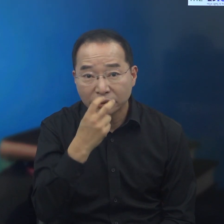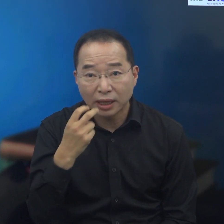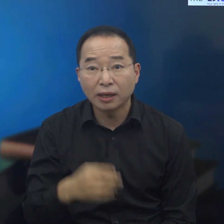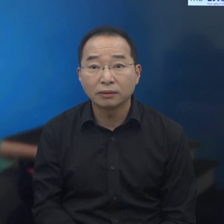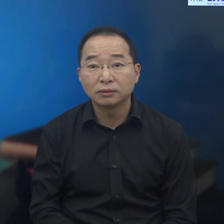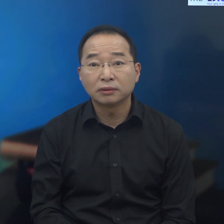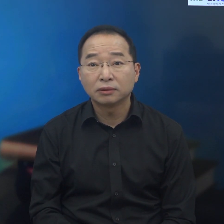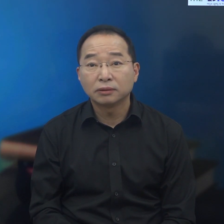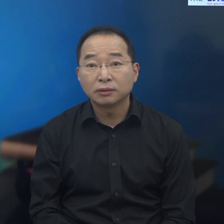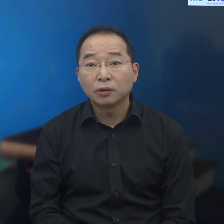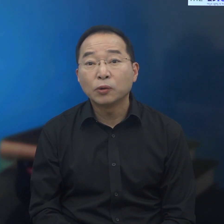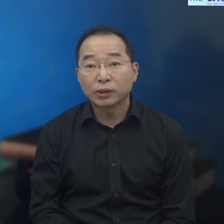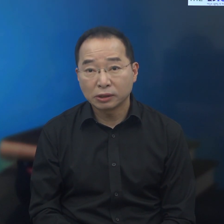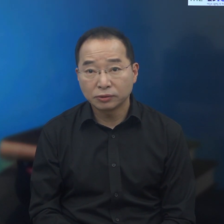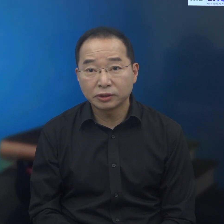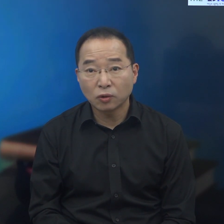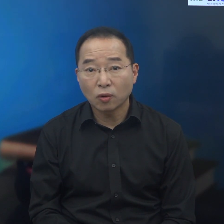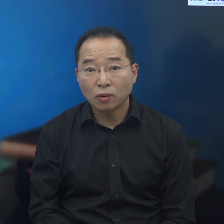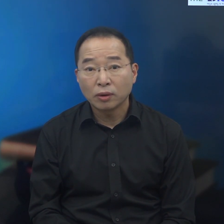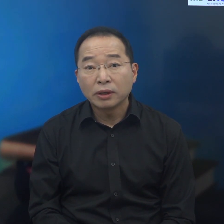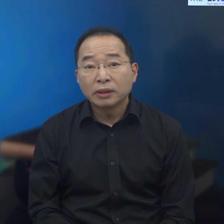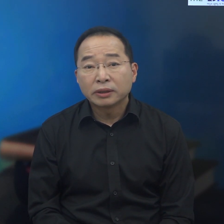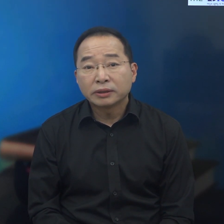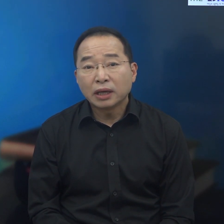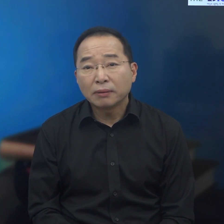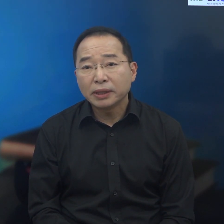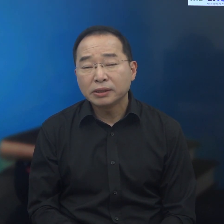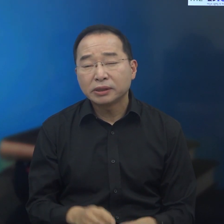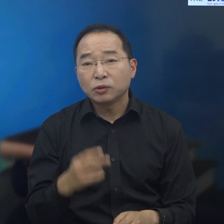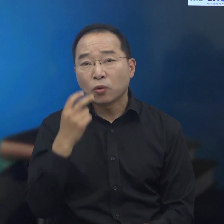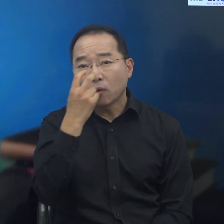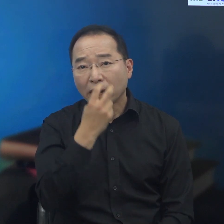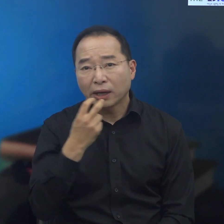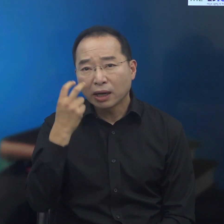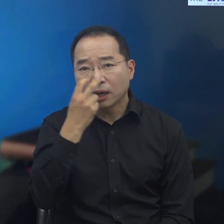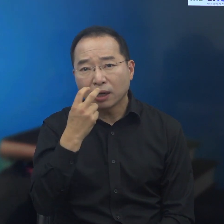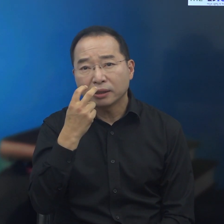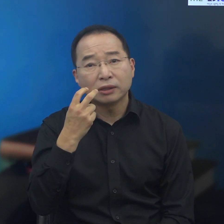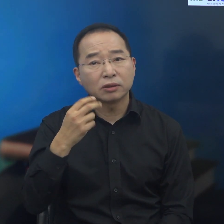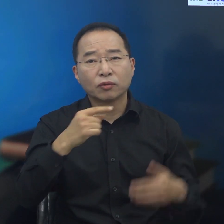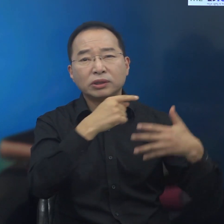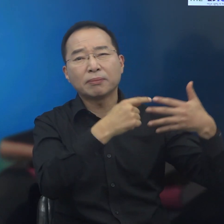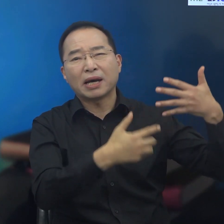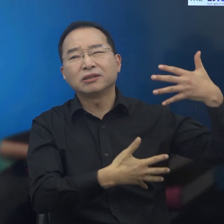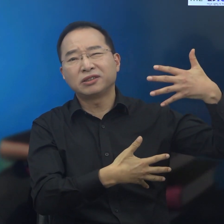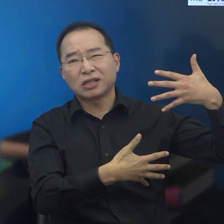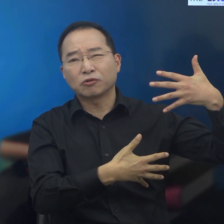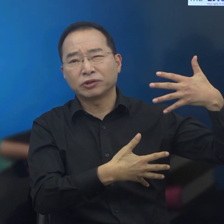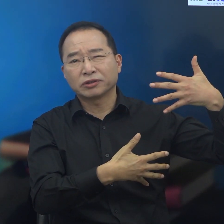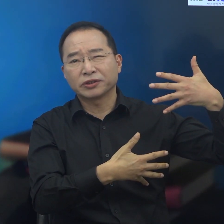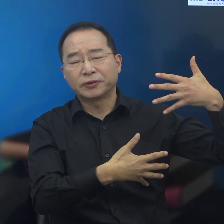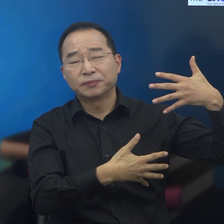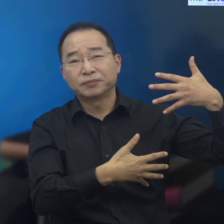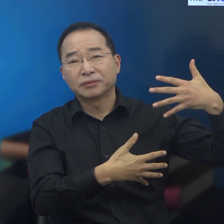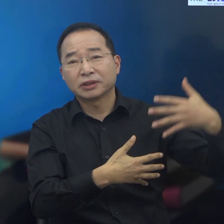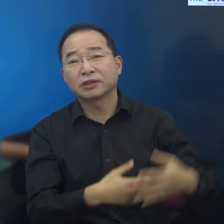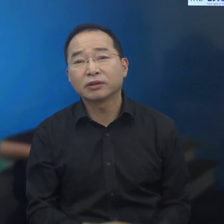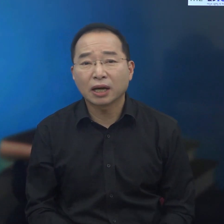조사한다, 이렇게도 쓰고, 그 다음에 이제 요거 하나가 예전에 굉장히 많은 뜻을 갖고 있었어요.